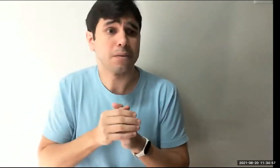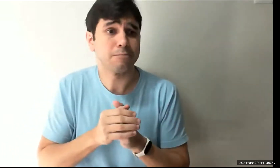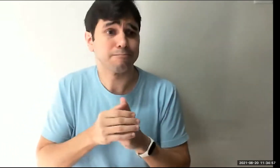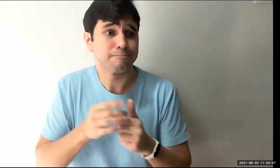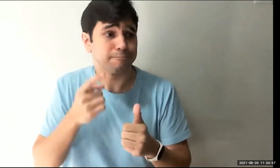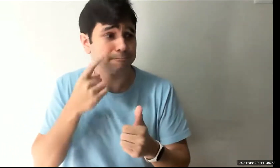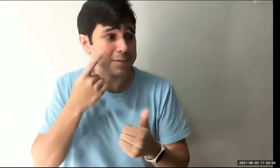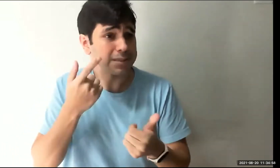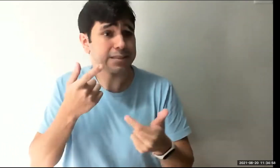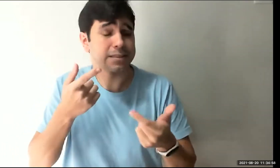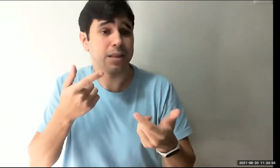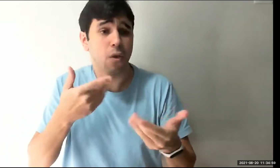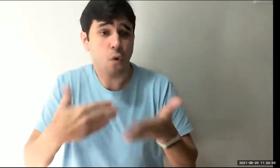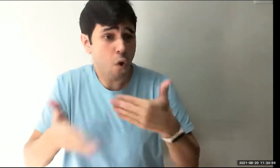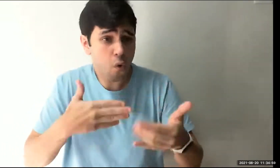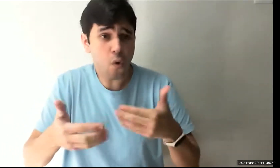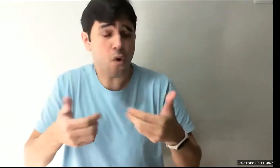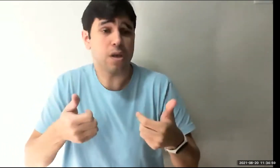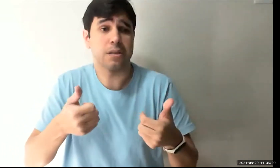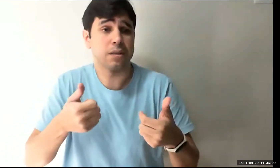exemplo, esse meu tema, que é o foco na natação,